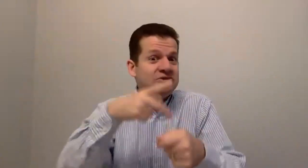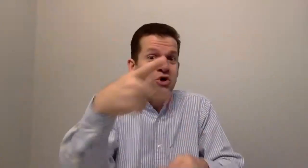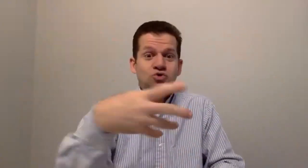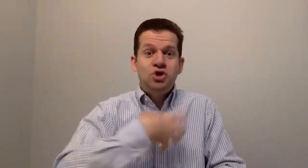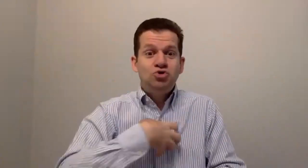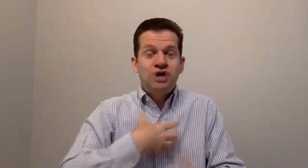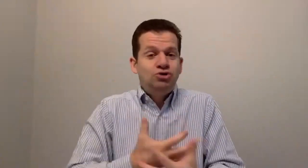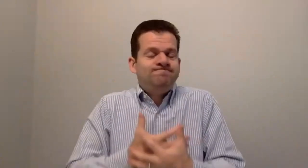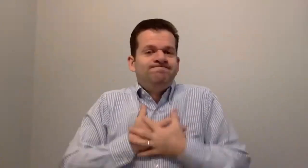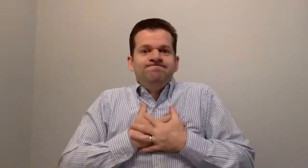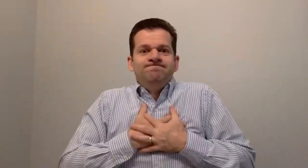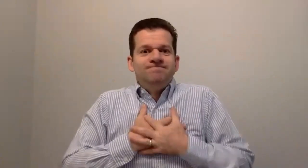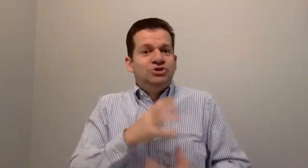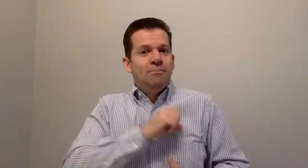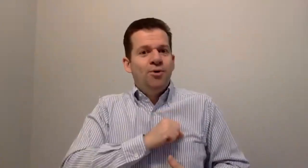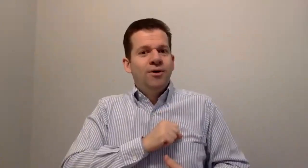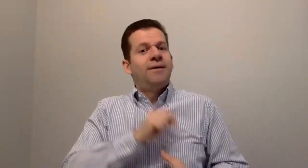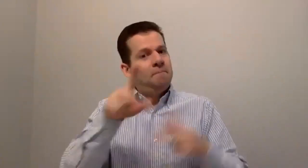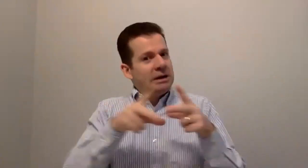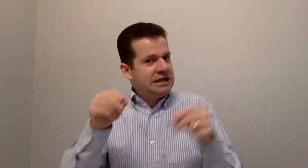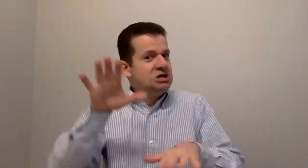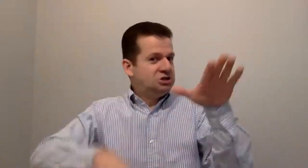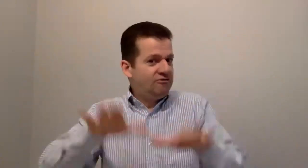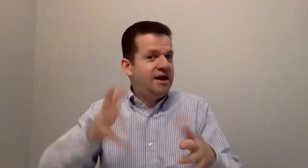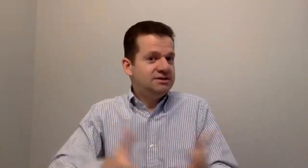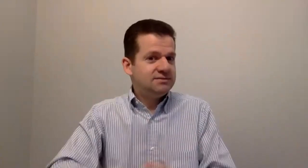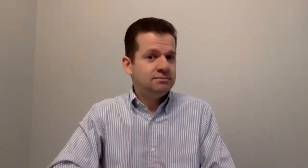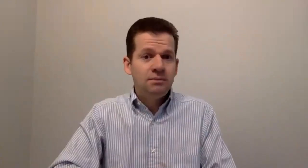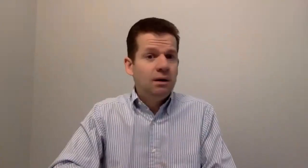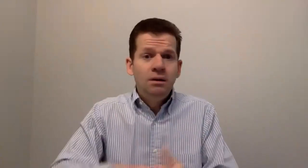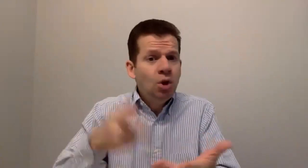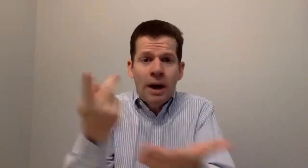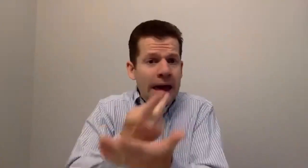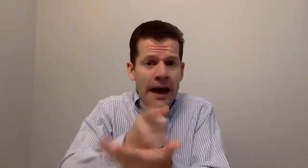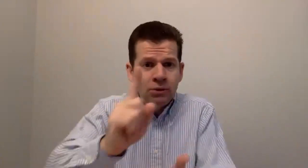fez seu jeito de amor, presente, talvez. Não é errado,